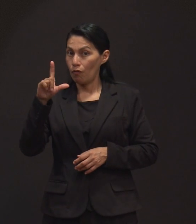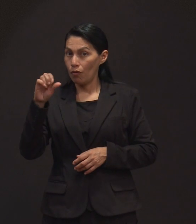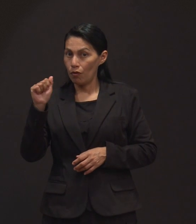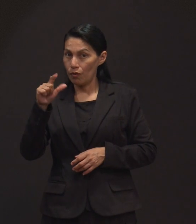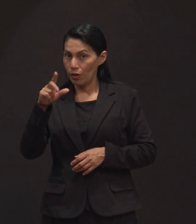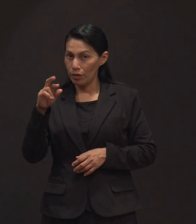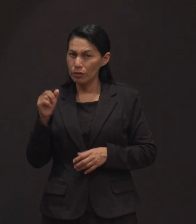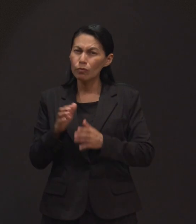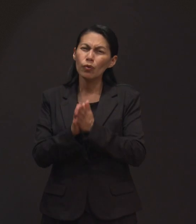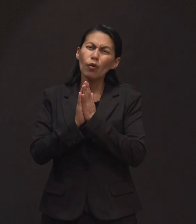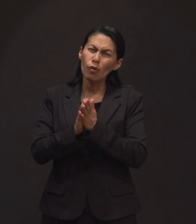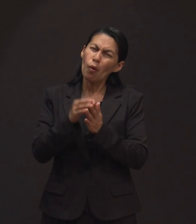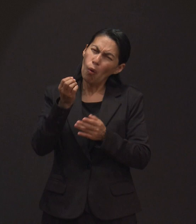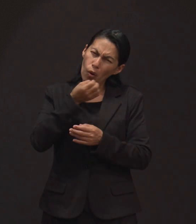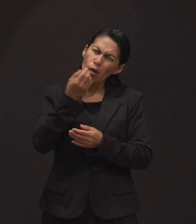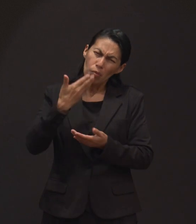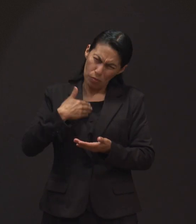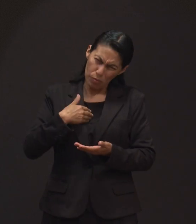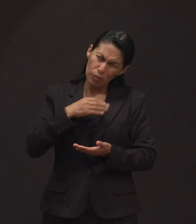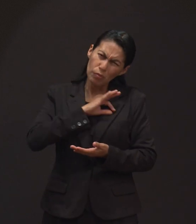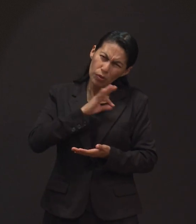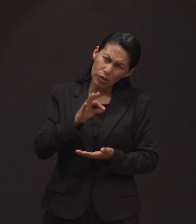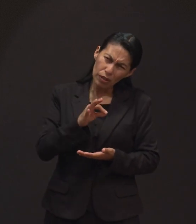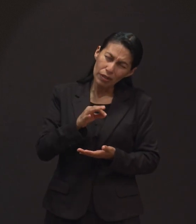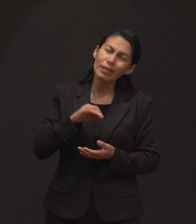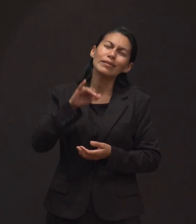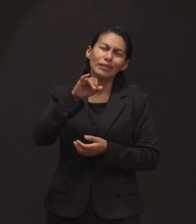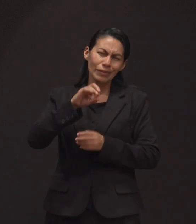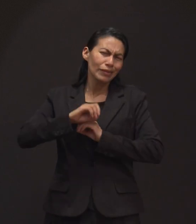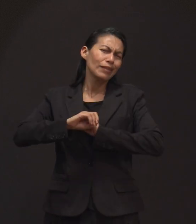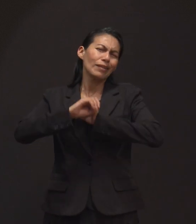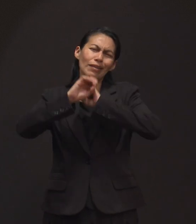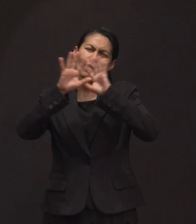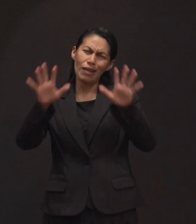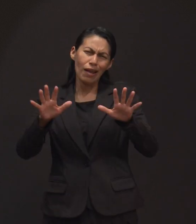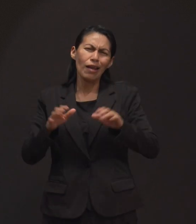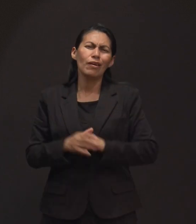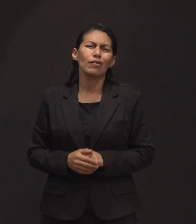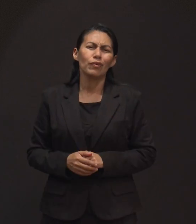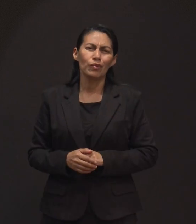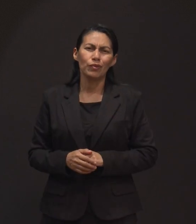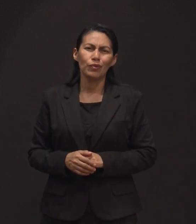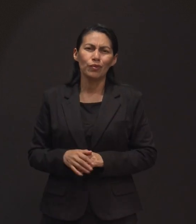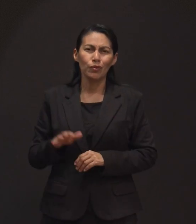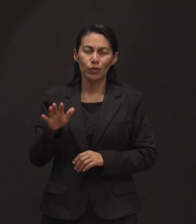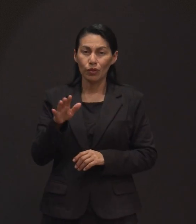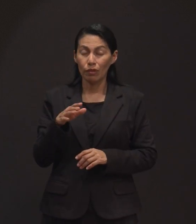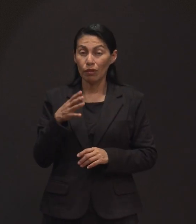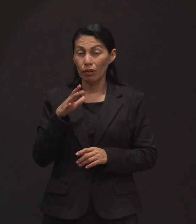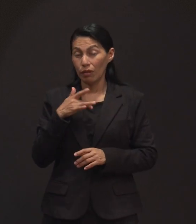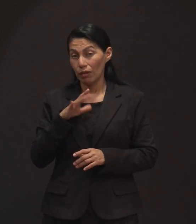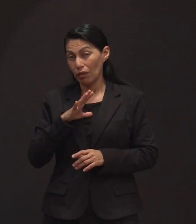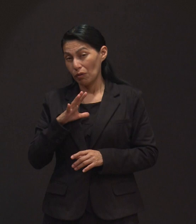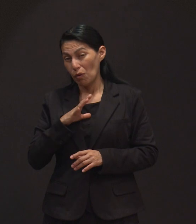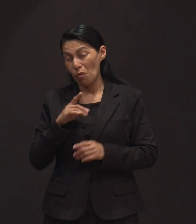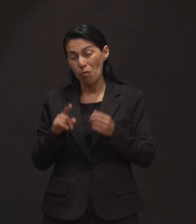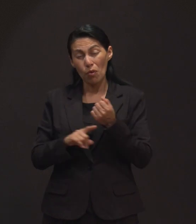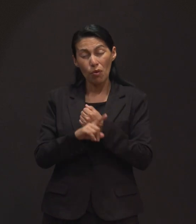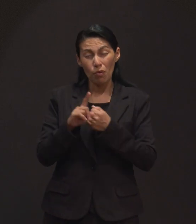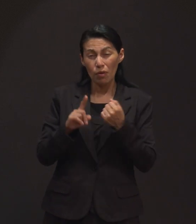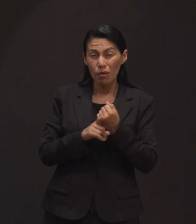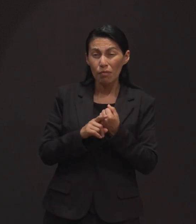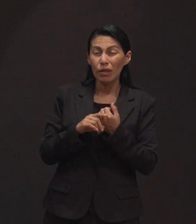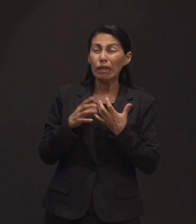orar por mí. Claro que podemos, Isabel. No te vamos a dejar en oración. Tengo problemas de